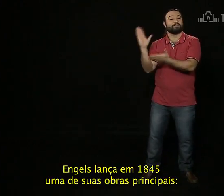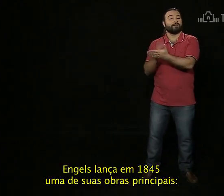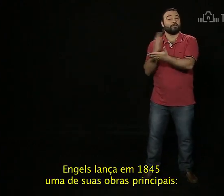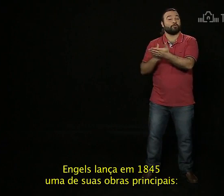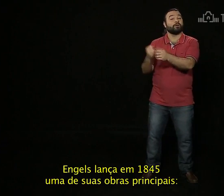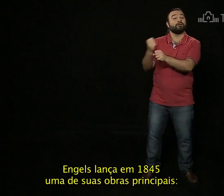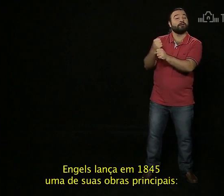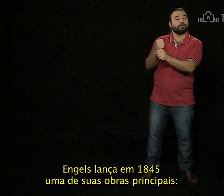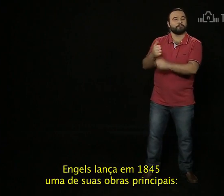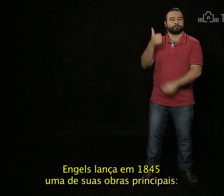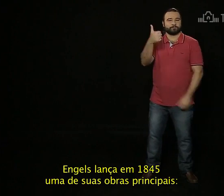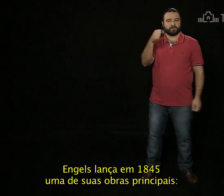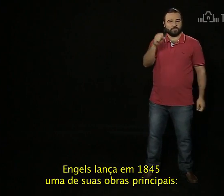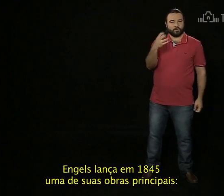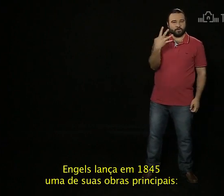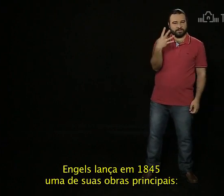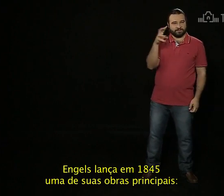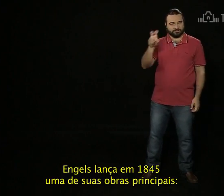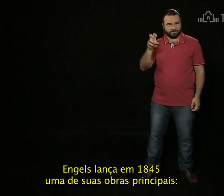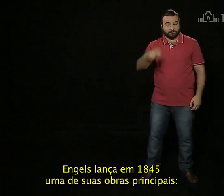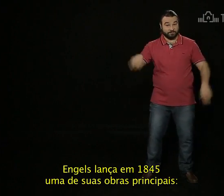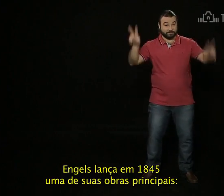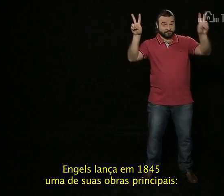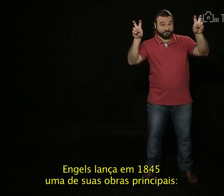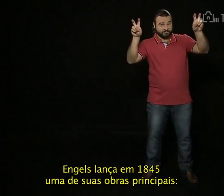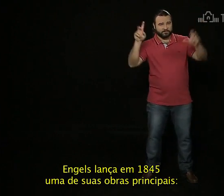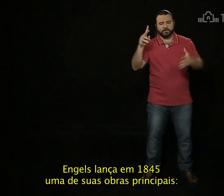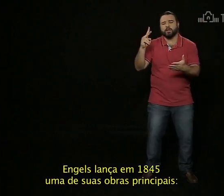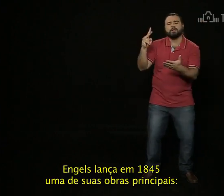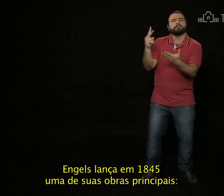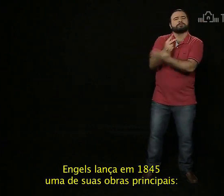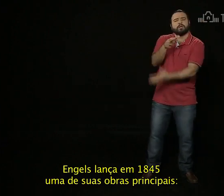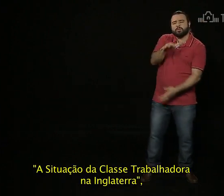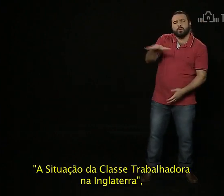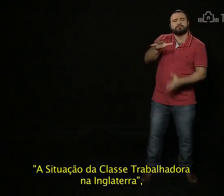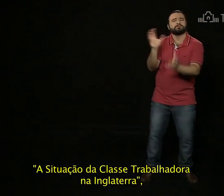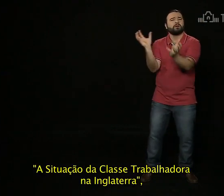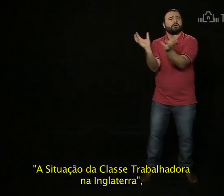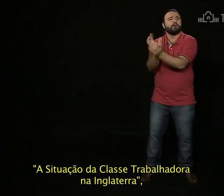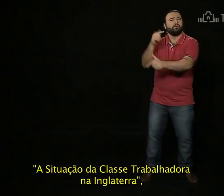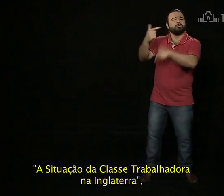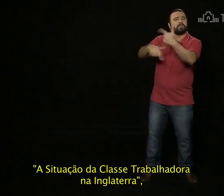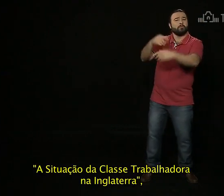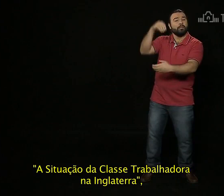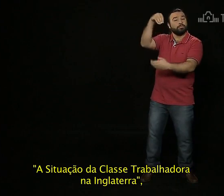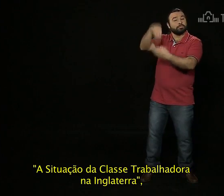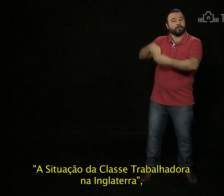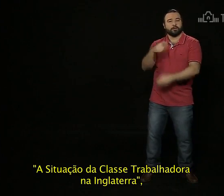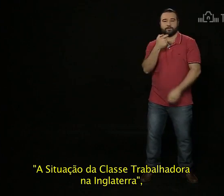1845 uma de suas obras principais A Situação da Classe Trabalhadora